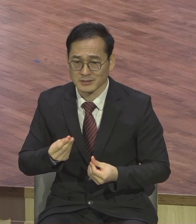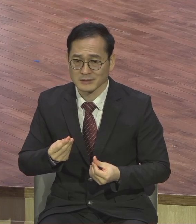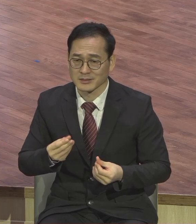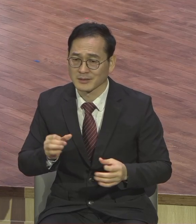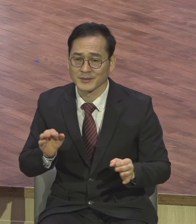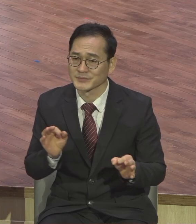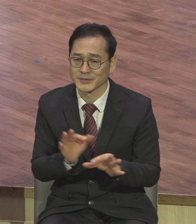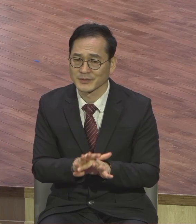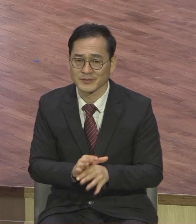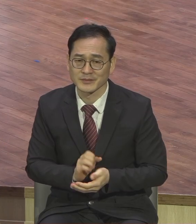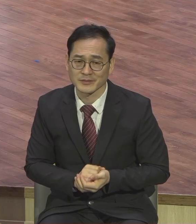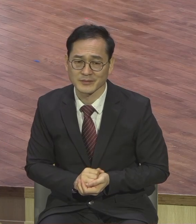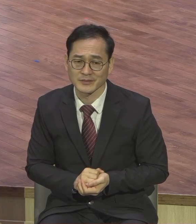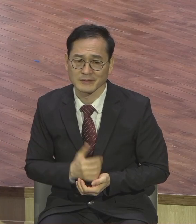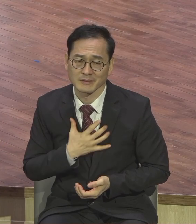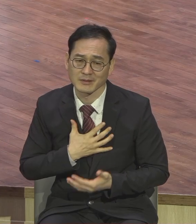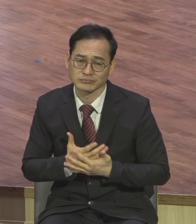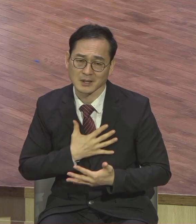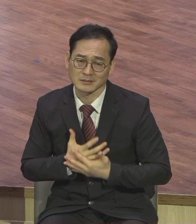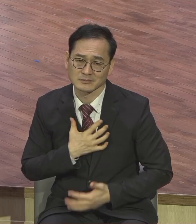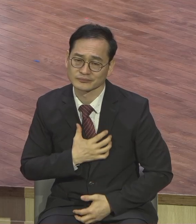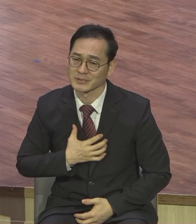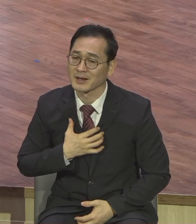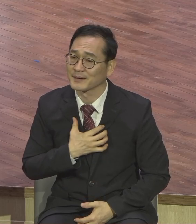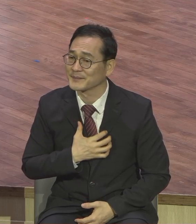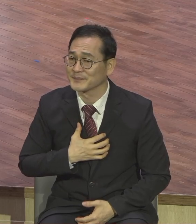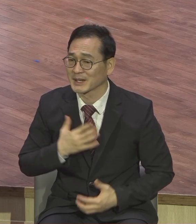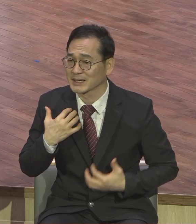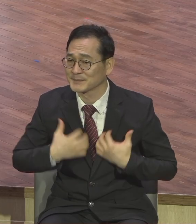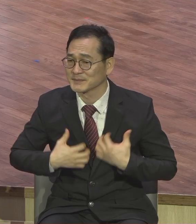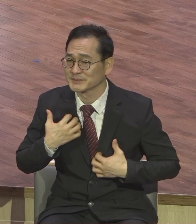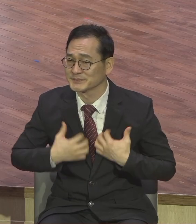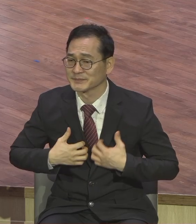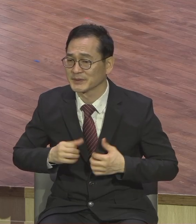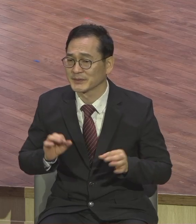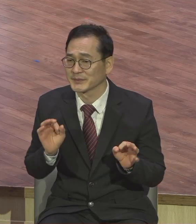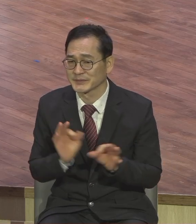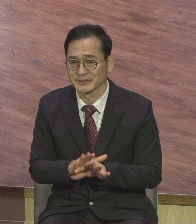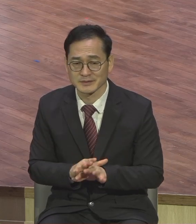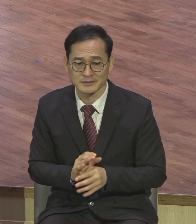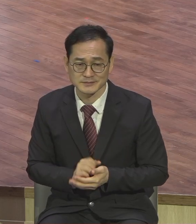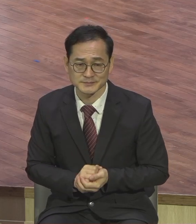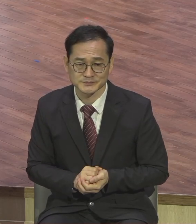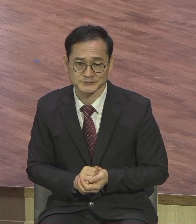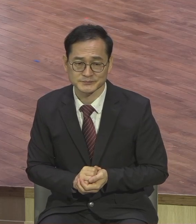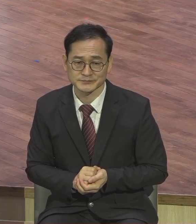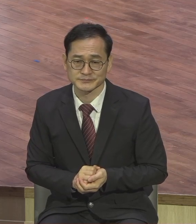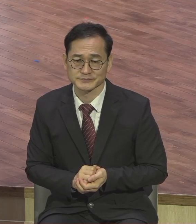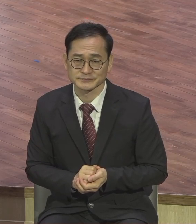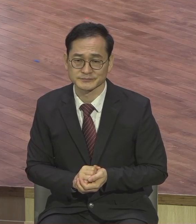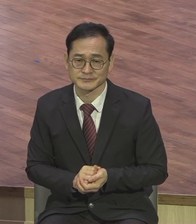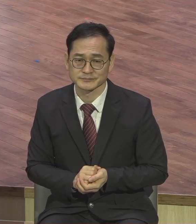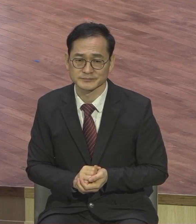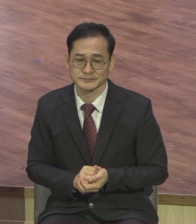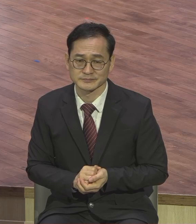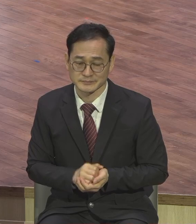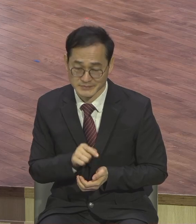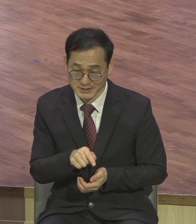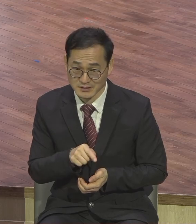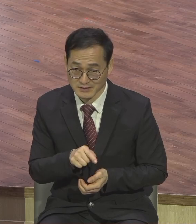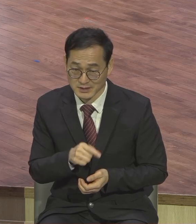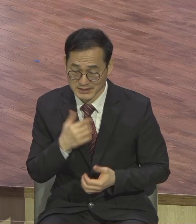영혼 평안에 없습니다. 기쁨을 잃어요. 기쁨 감사를 잃어요. 그걸 저주로